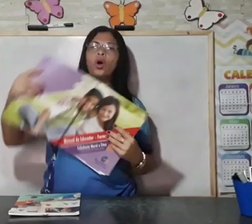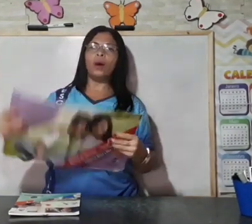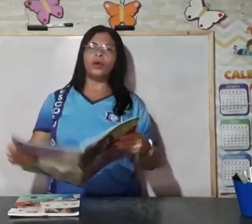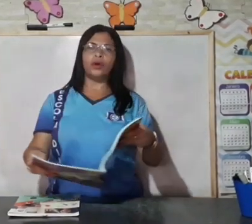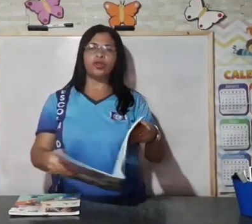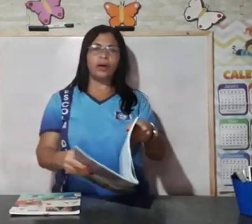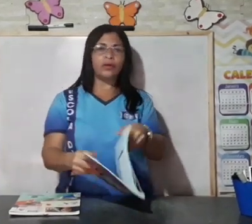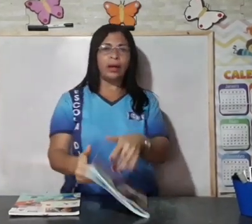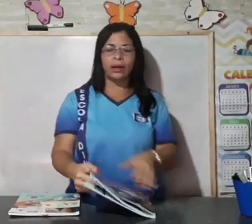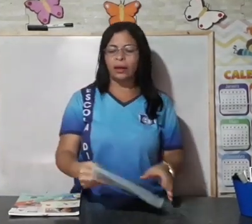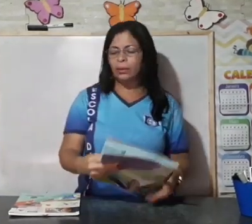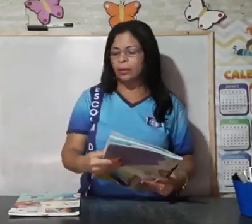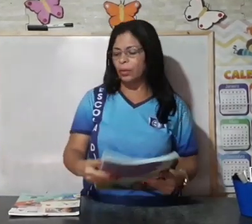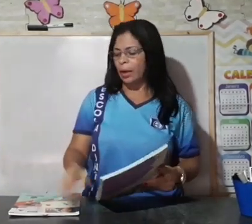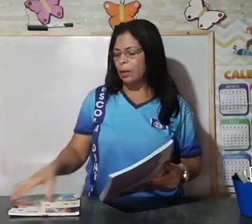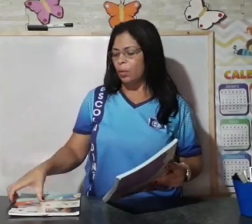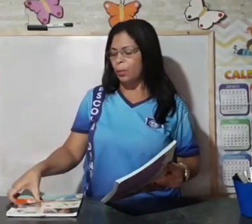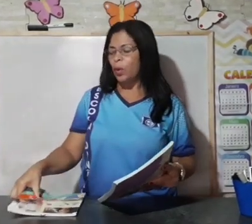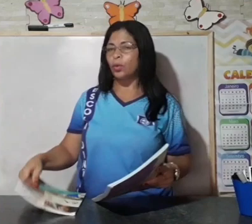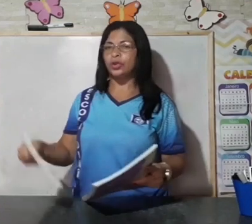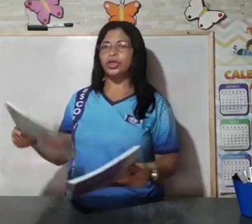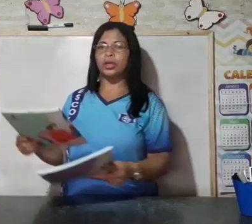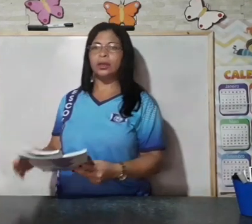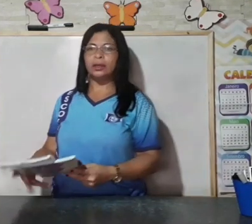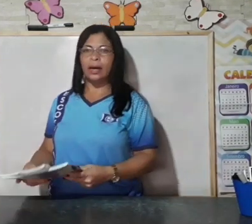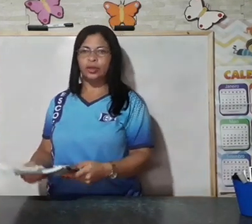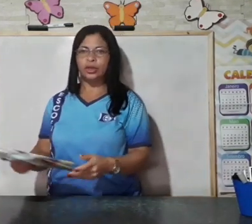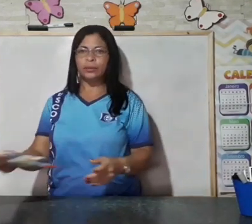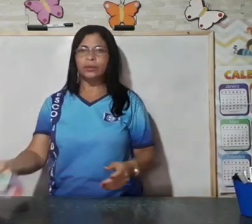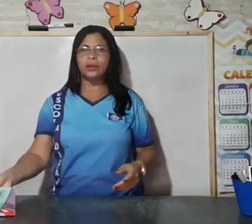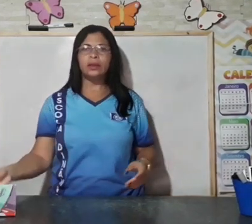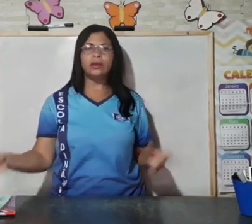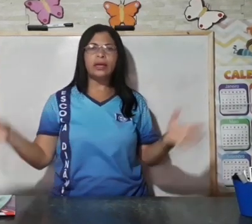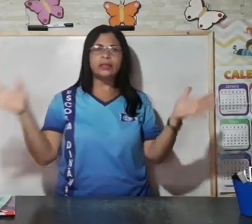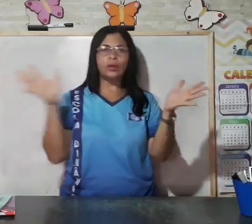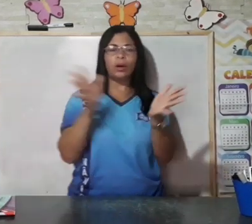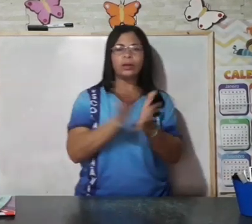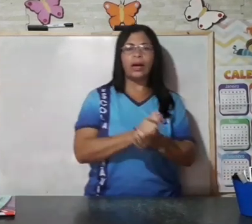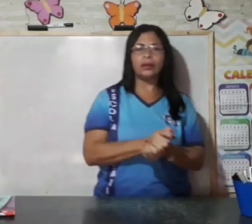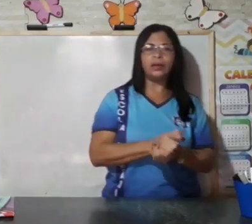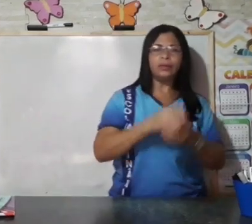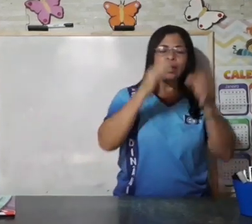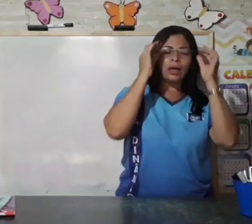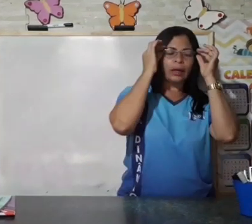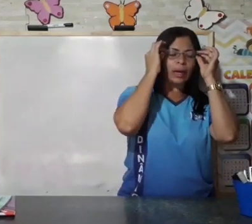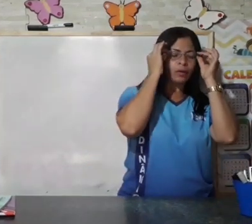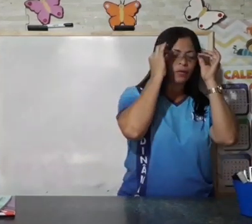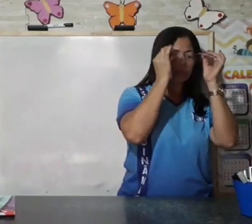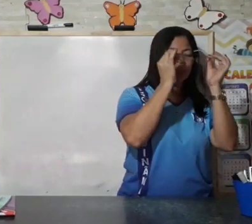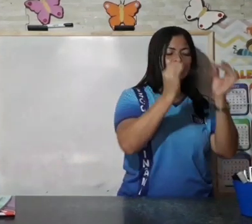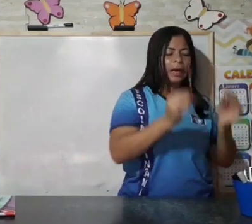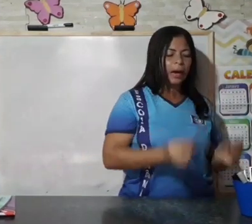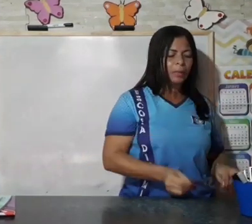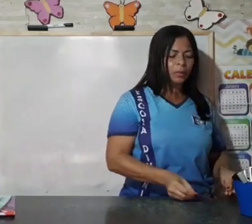Como eu já falei, não é? Um pouco de dignidade e desigualdade, quero que vocês saibam